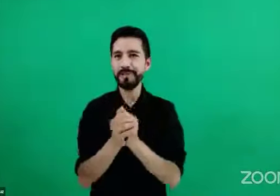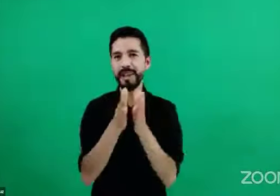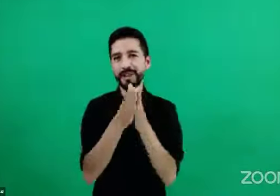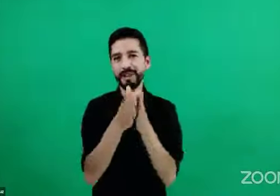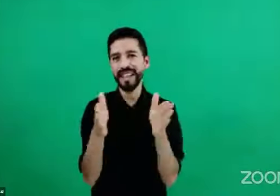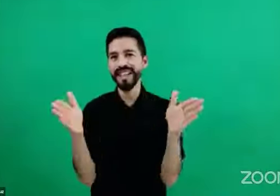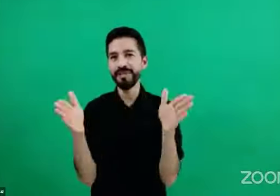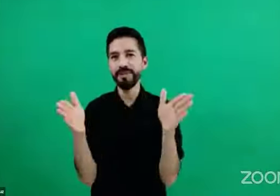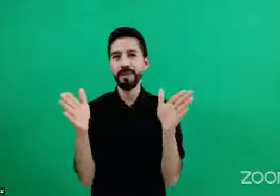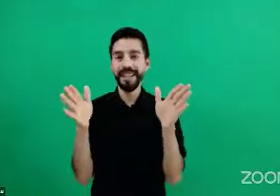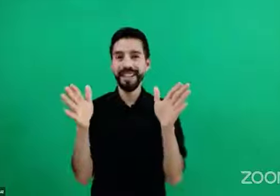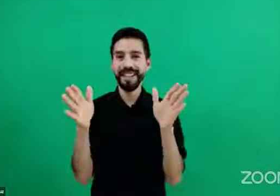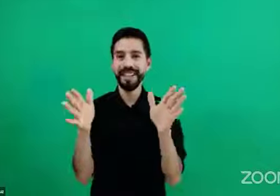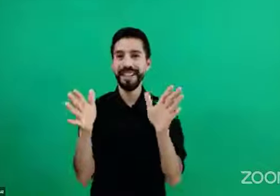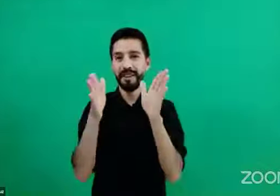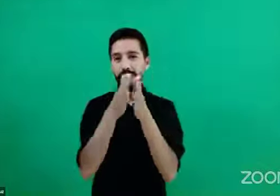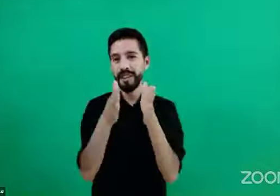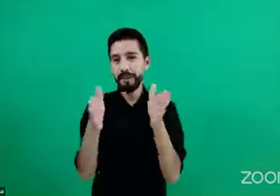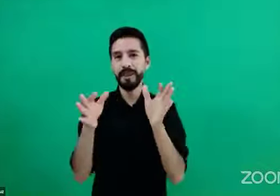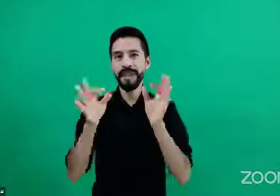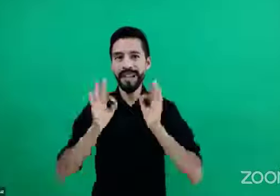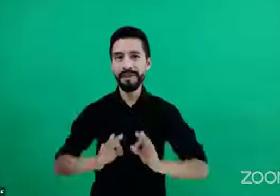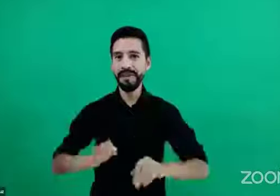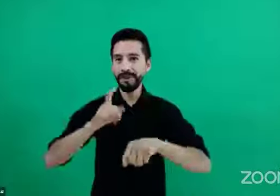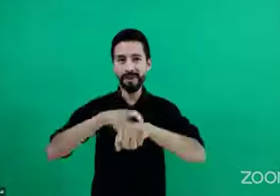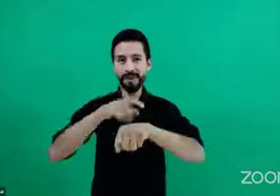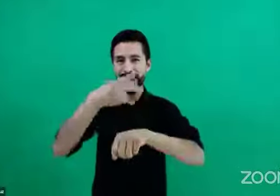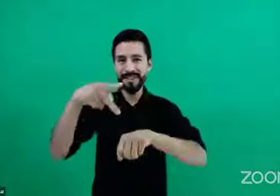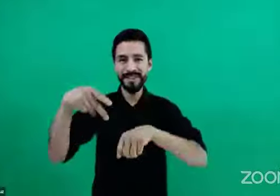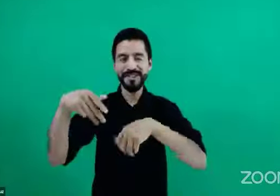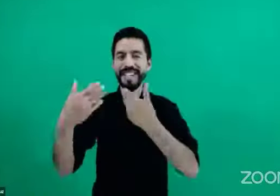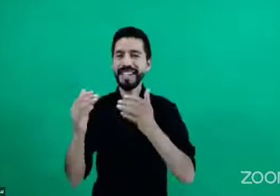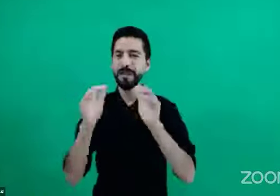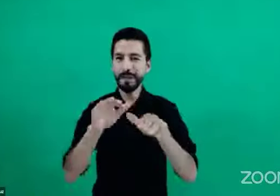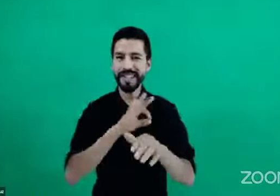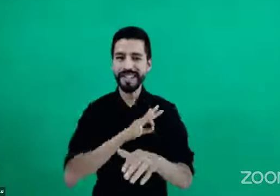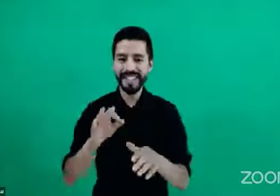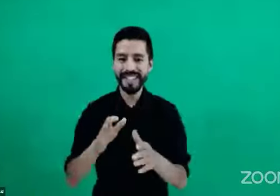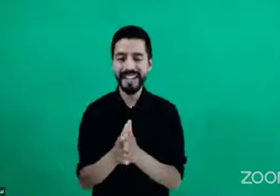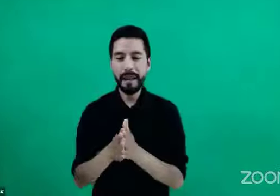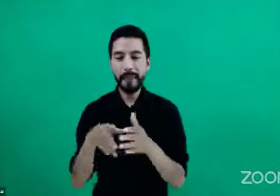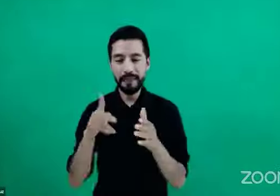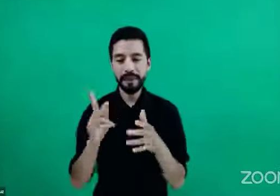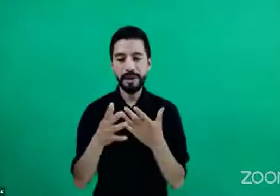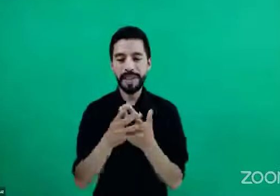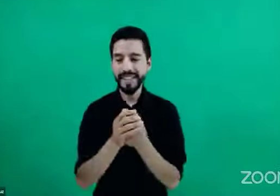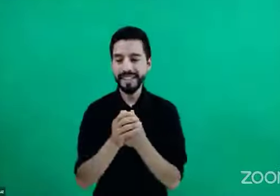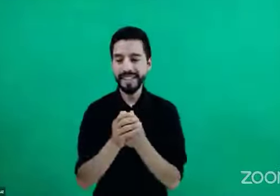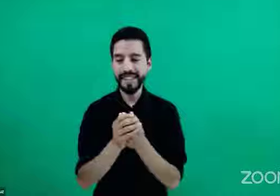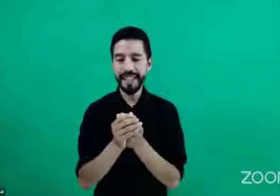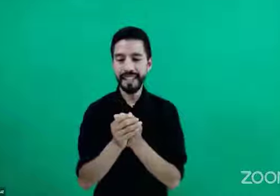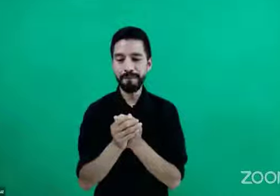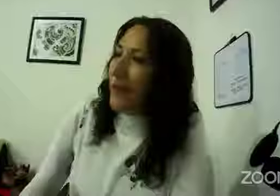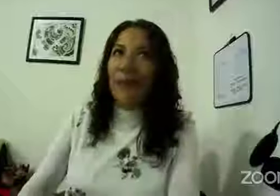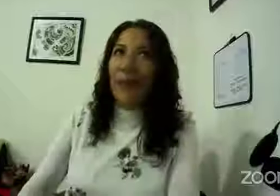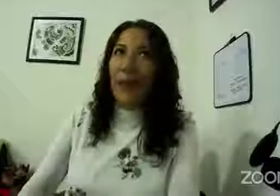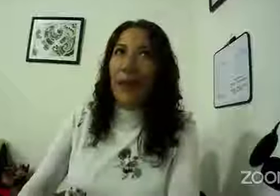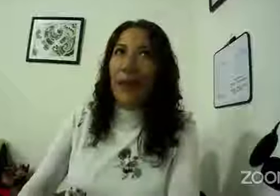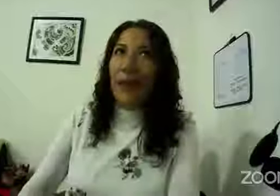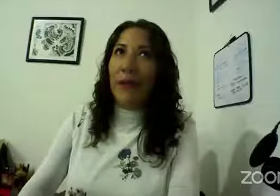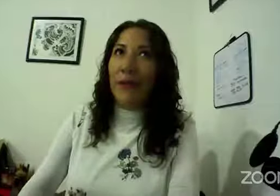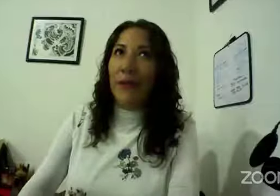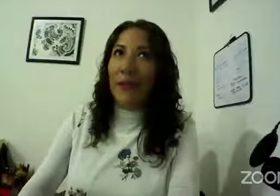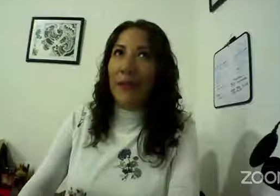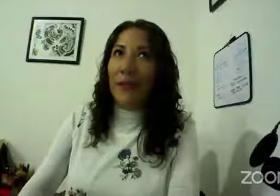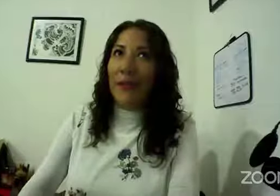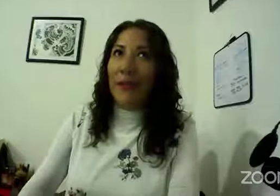tus tiempos, cuando tengas un tiempo de calma o tus horarios, y puedes ingresar. Pero también